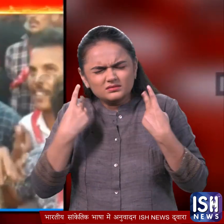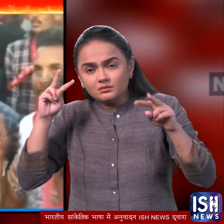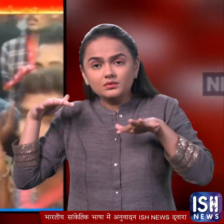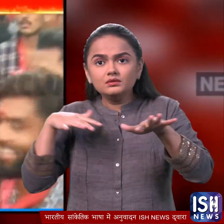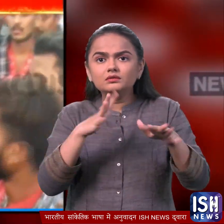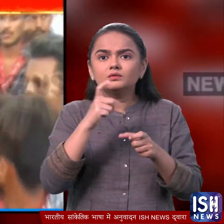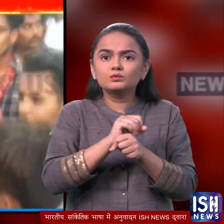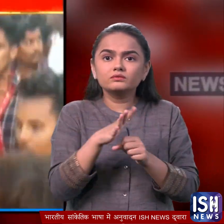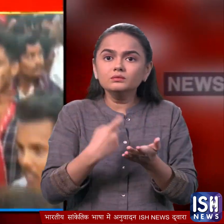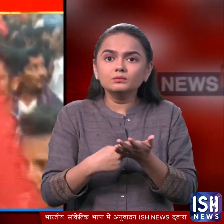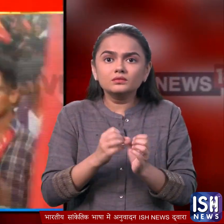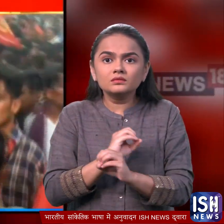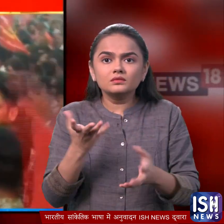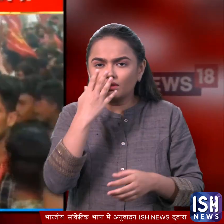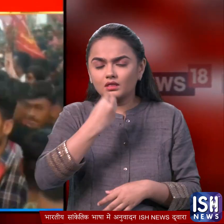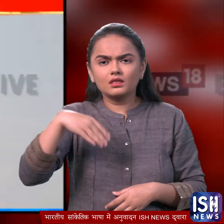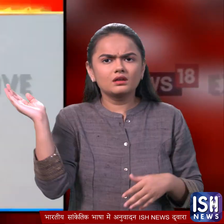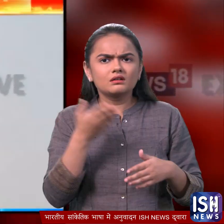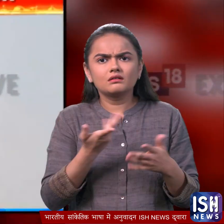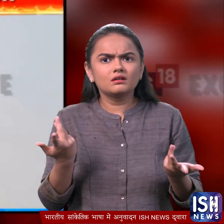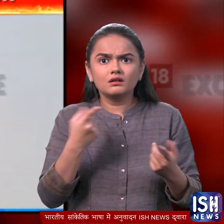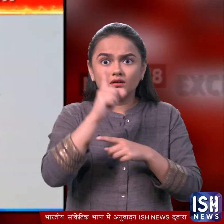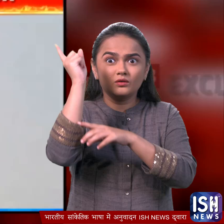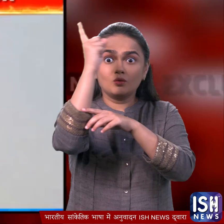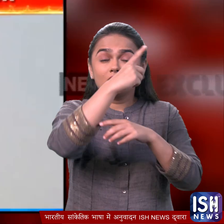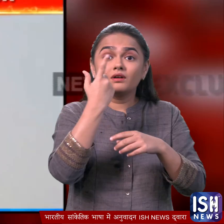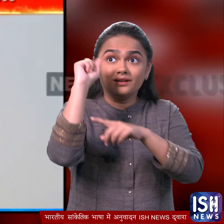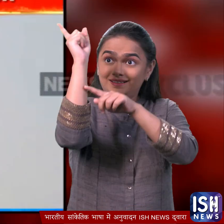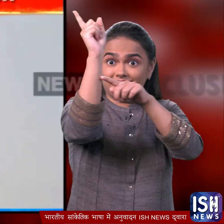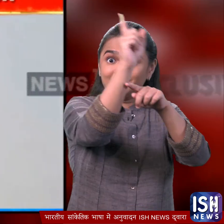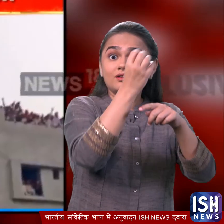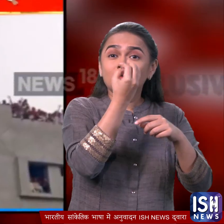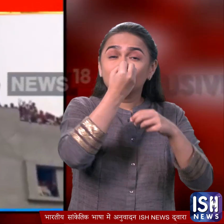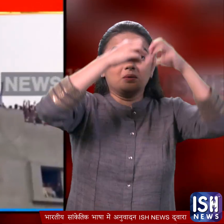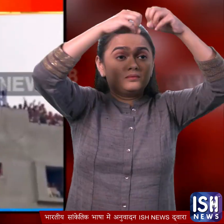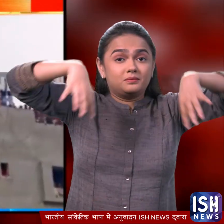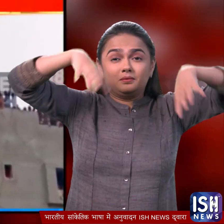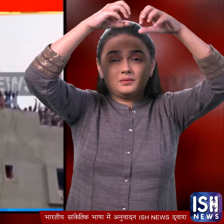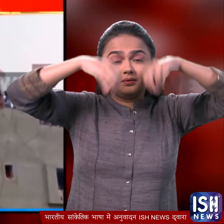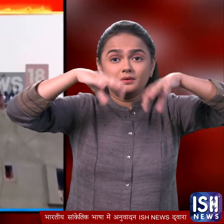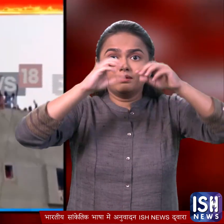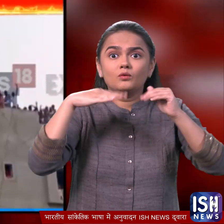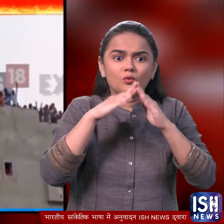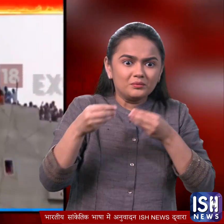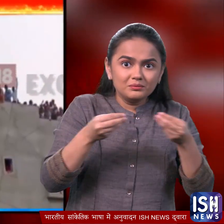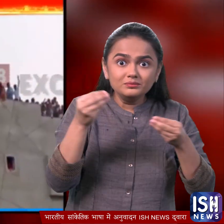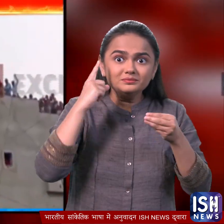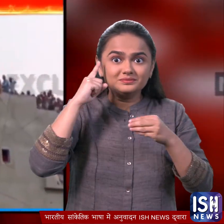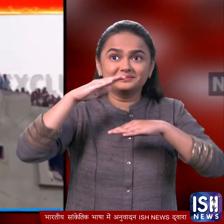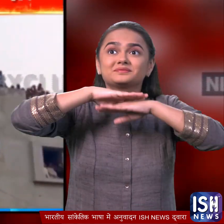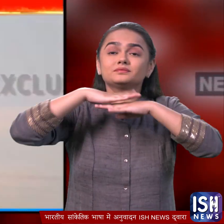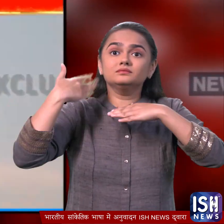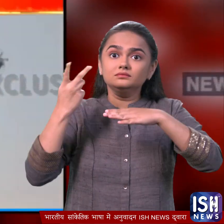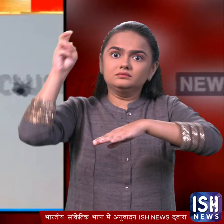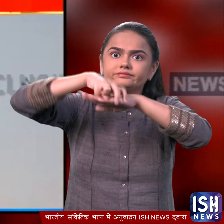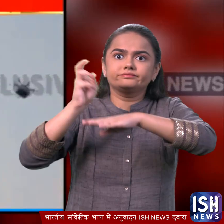जुट गई, जिसमें कोरोना नियमों का मजाक बनता दिखाई दिया। इस भीड़ पर ड्रोन से फूलों की बारिश भी की गई। इस दौरान कई लोग आसपास के मकानों की छतों पर भी